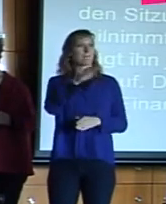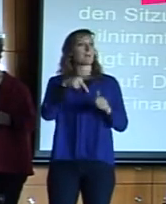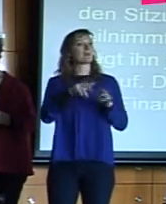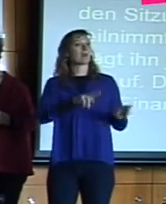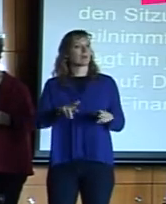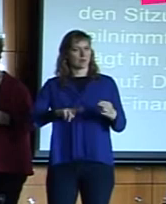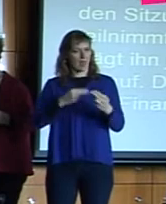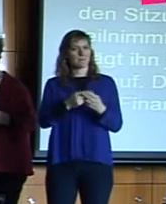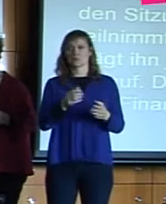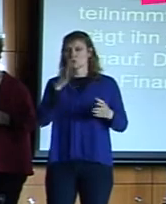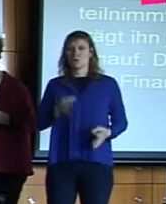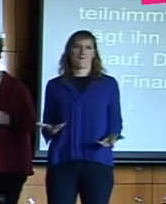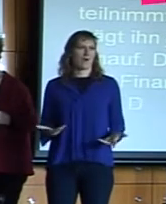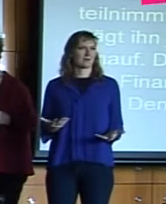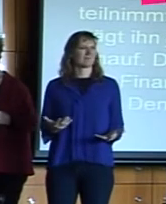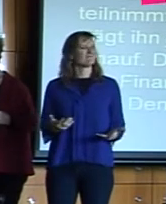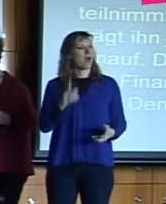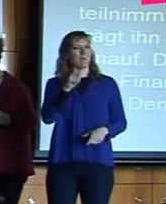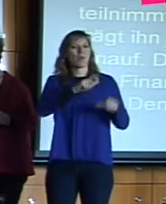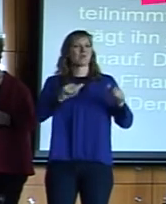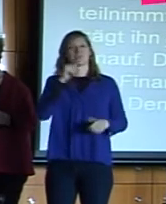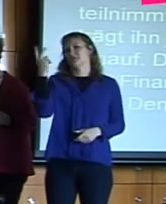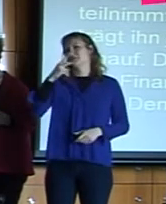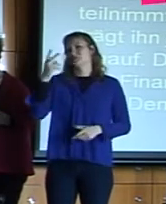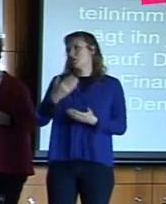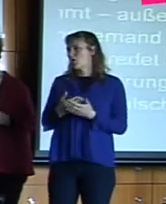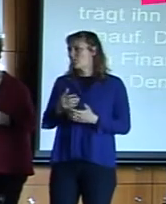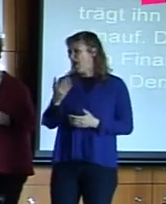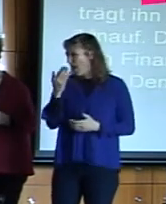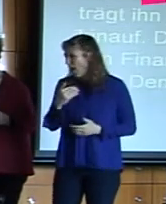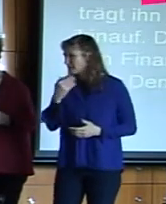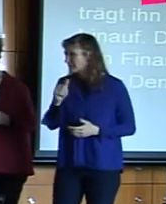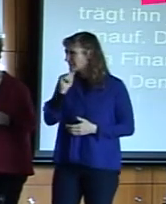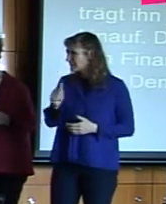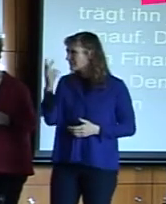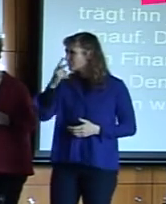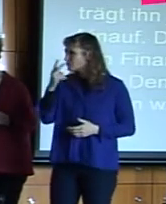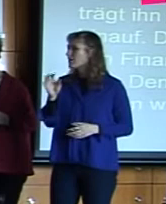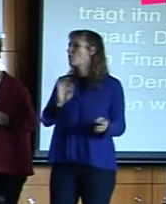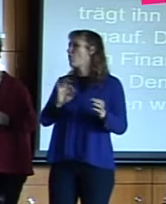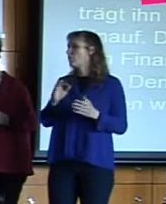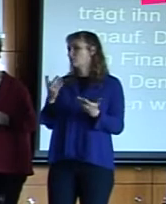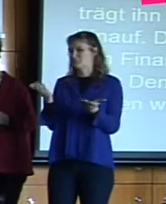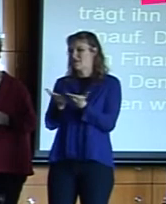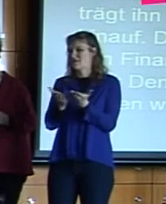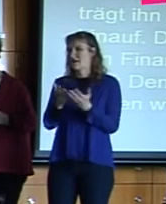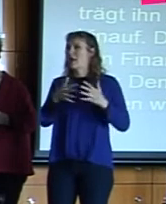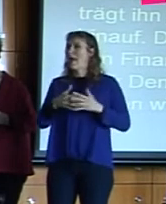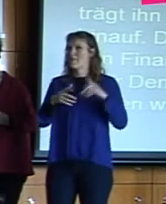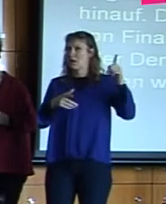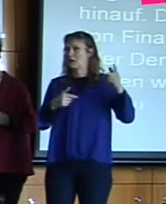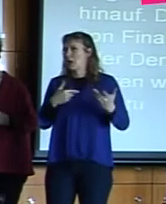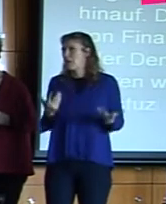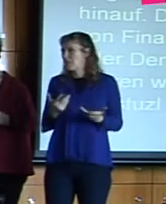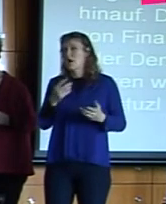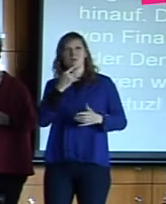gemacht? Nur das Verständnis ist nicht da. Und ich weiß jetzt nicht, ob es absichtlich nicht da ist. Ich verstehe den Vergleich mit Amerika auch durch.